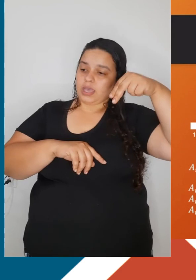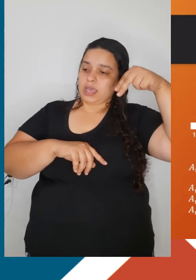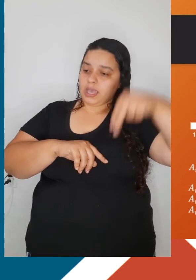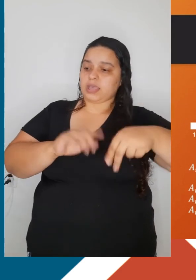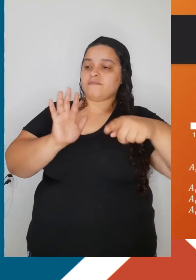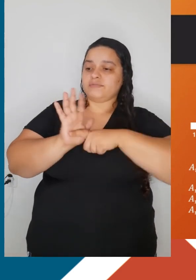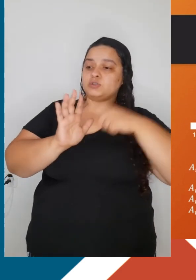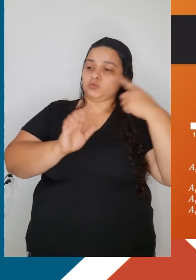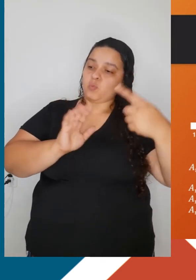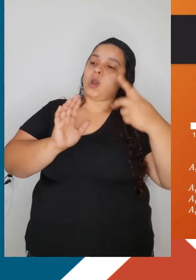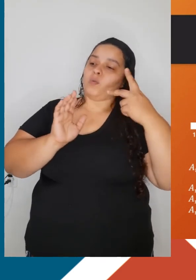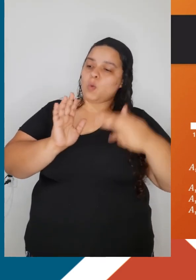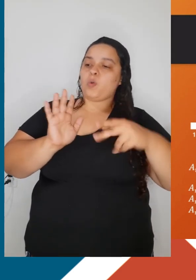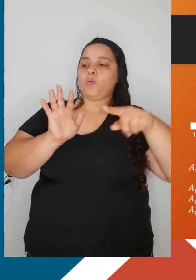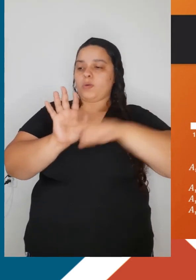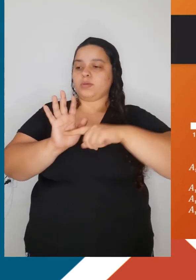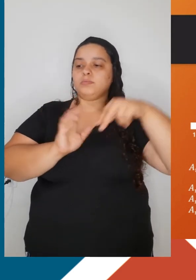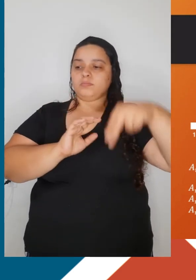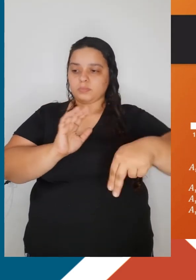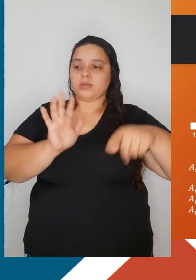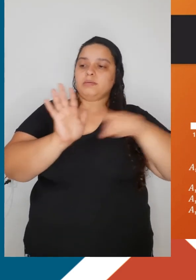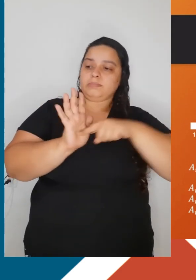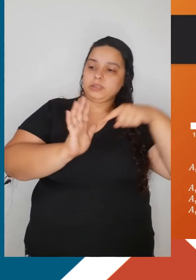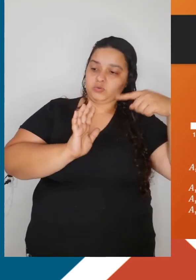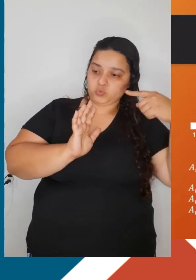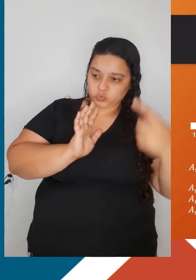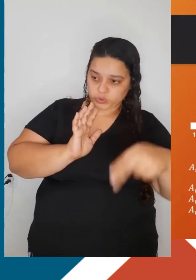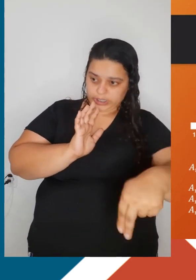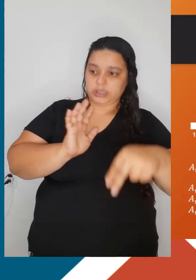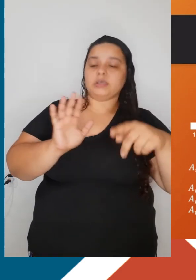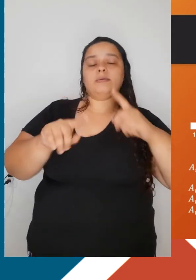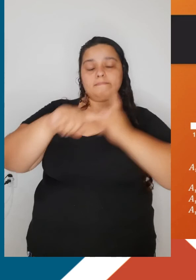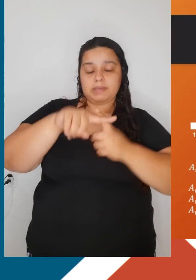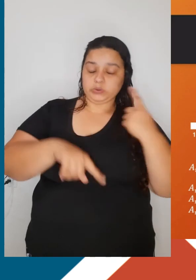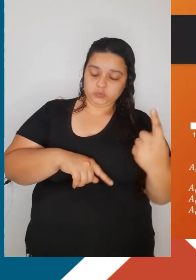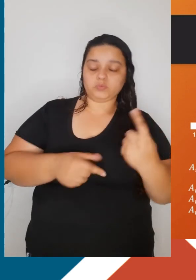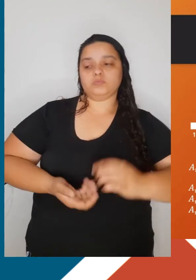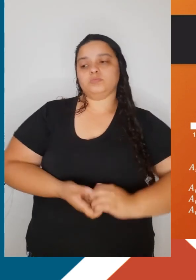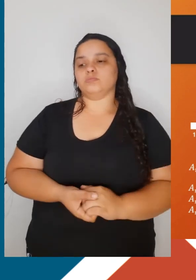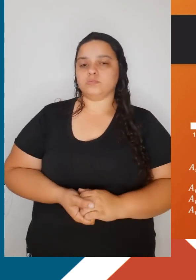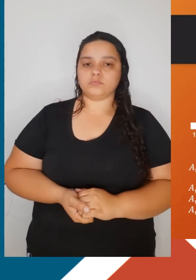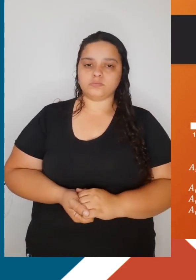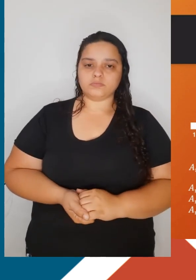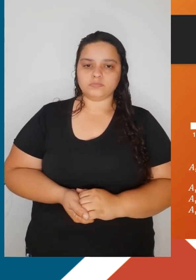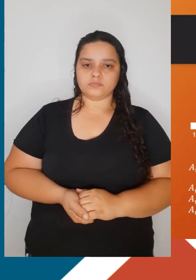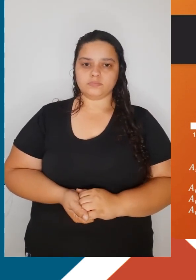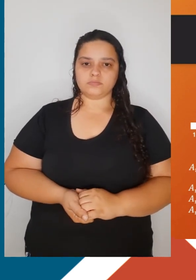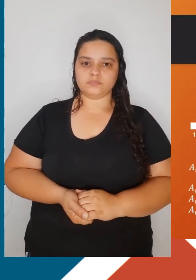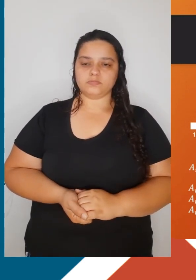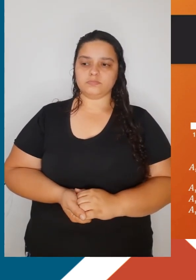é menos n, menos 1 vezes n é menos n, e menos 1 vezes menos 1 é mais 1.